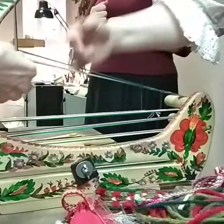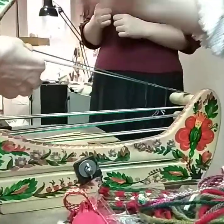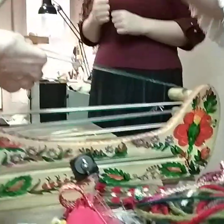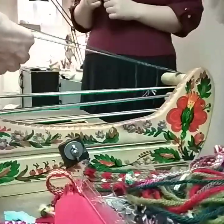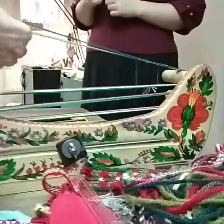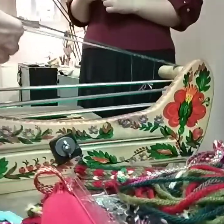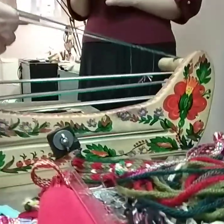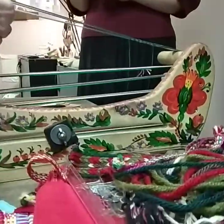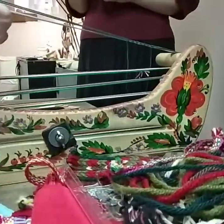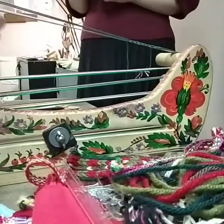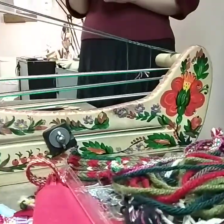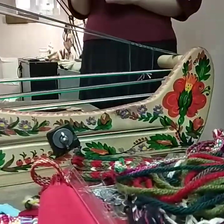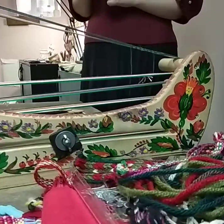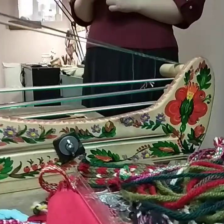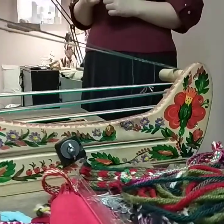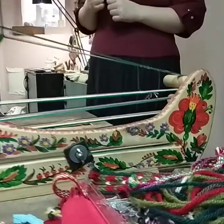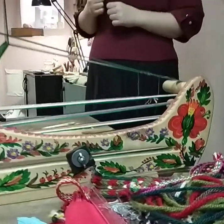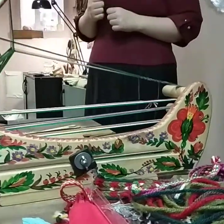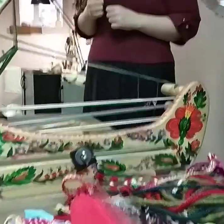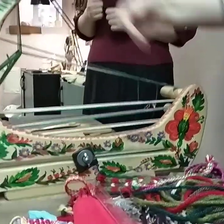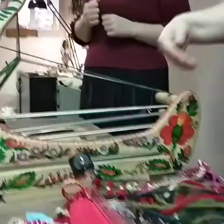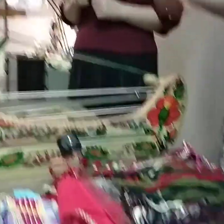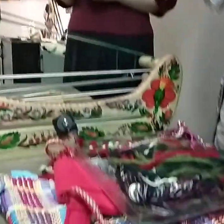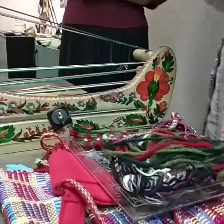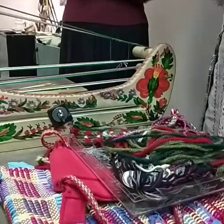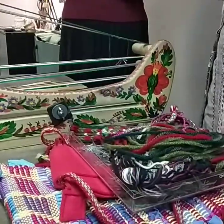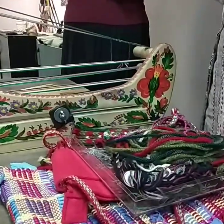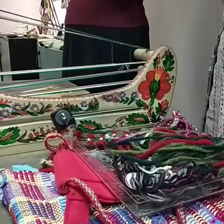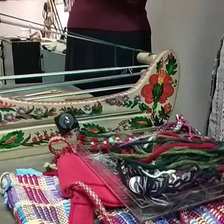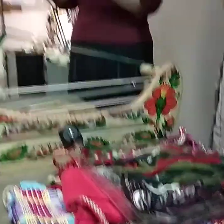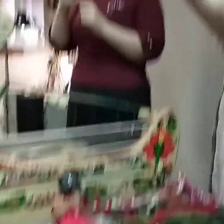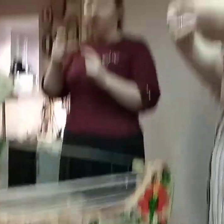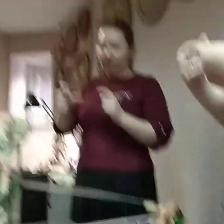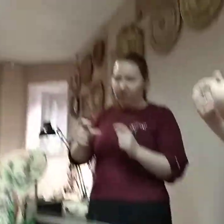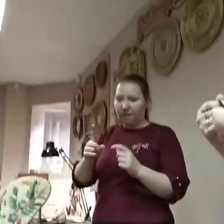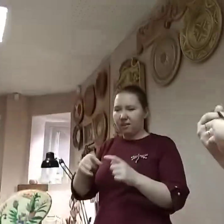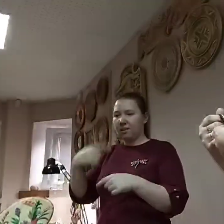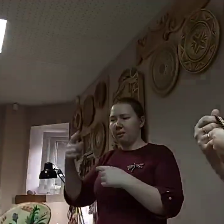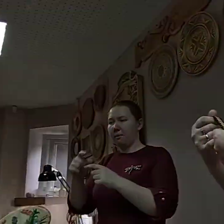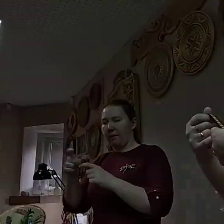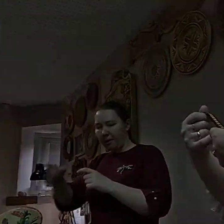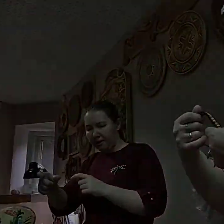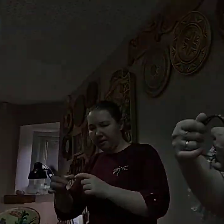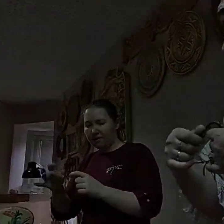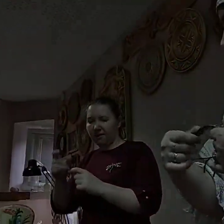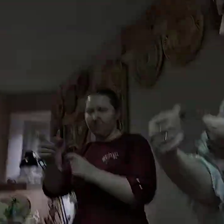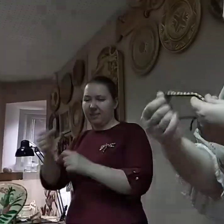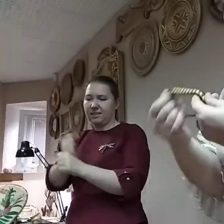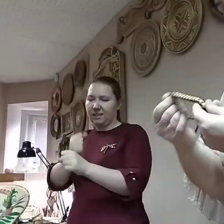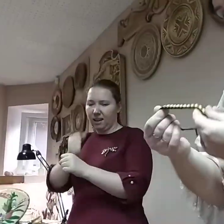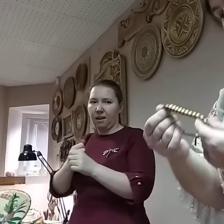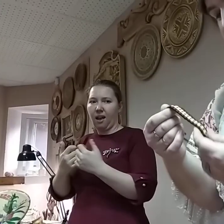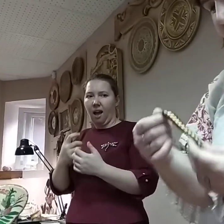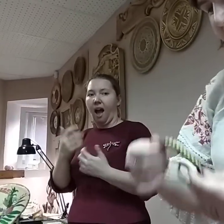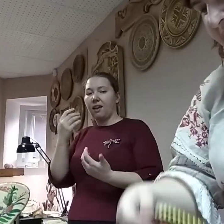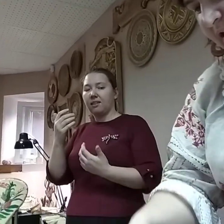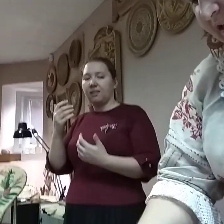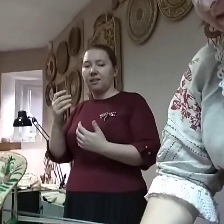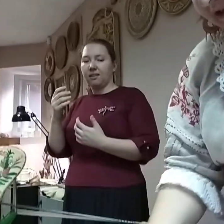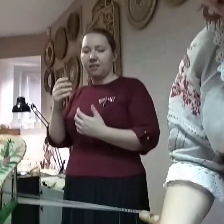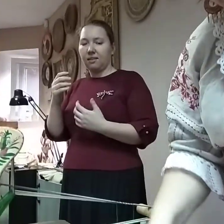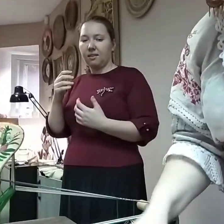Сделает, например, не сколько-то там сантиметров получится. И все вместе потом, если времени хватит, то разрежем, и будут